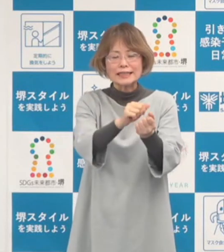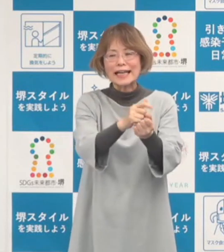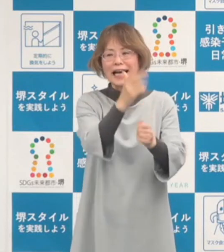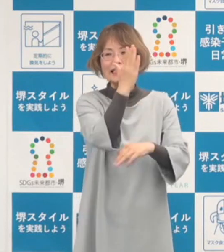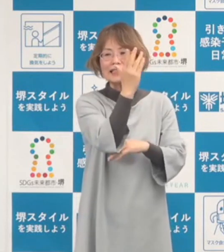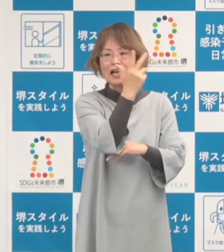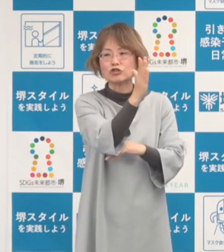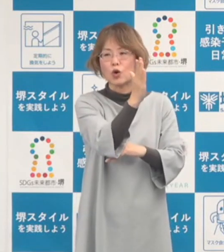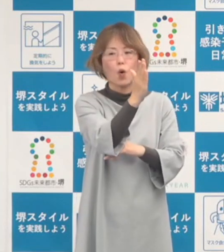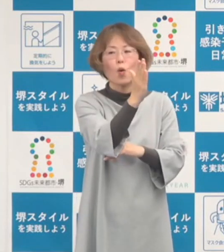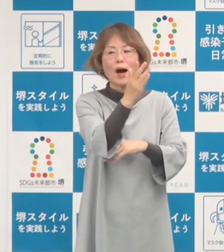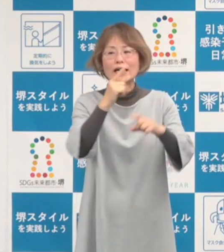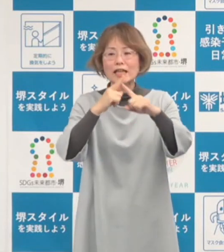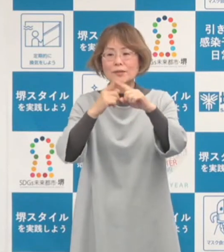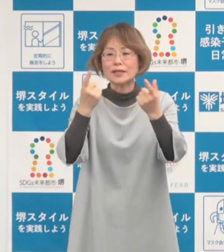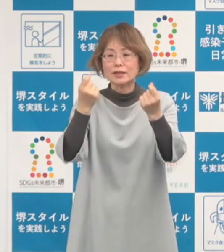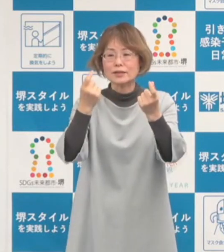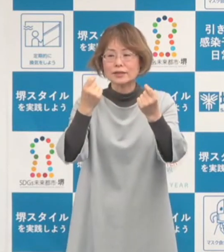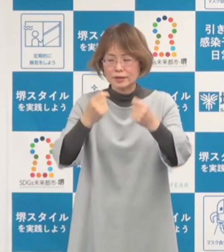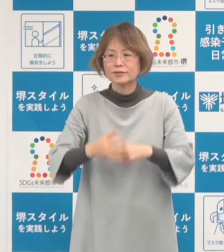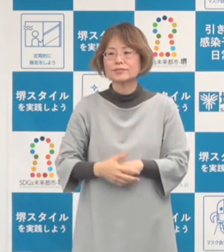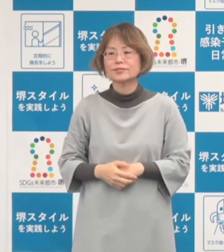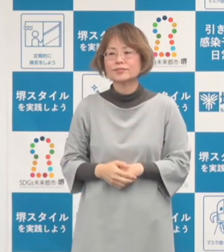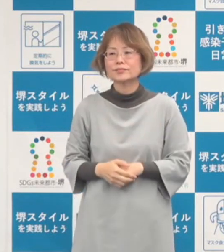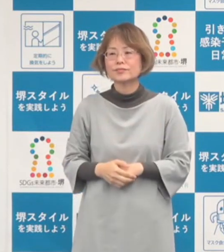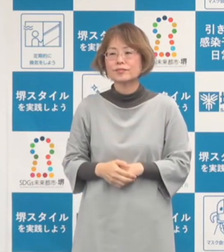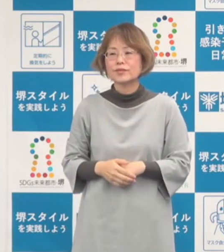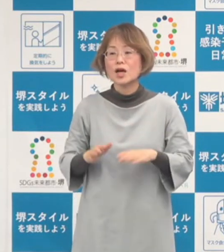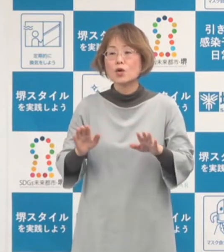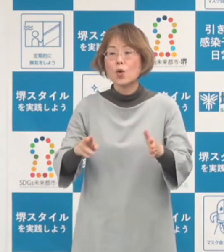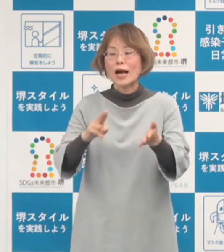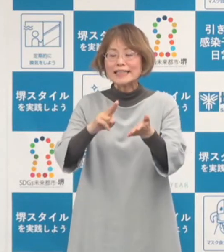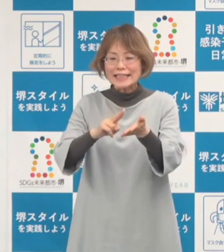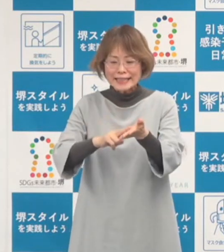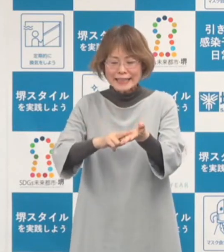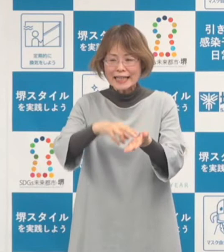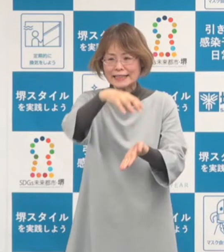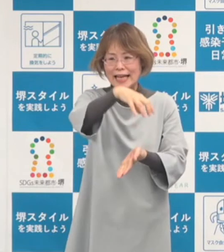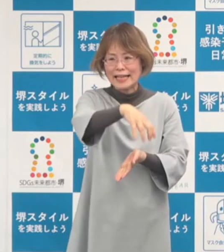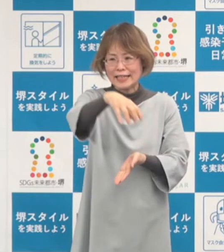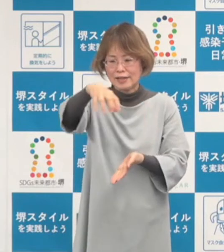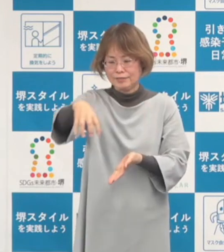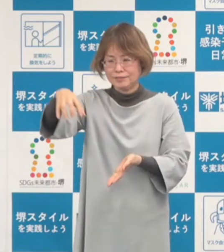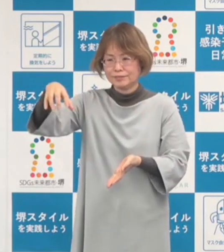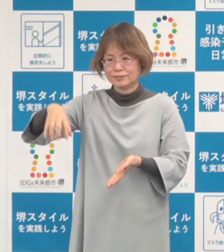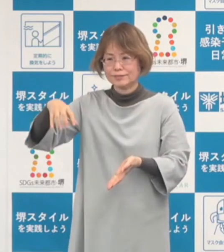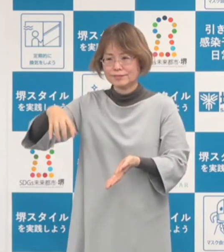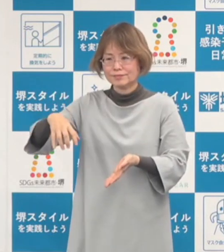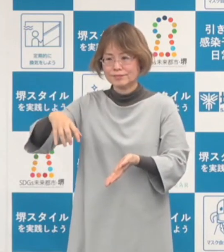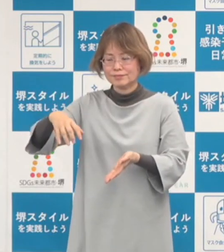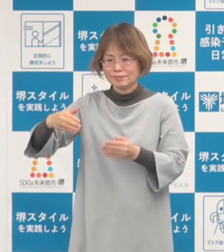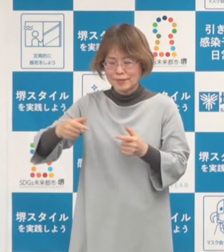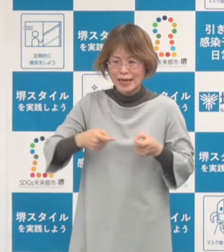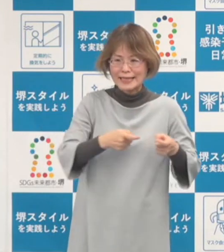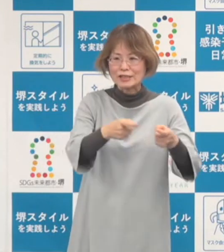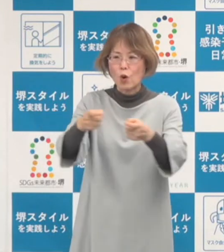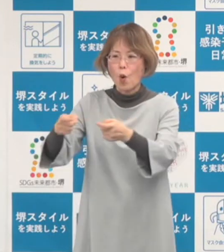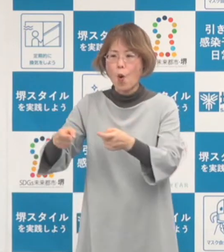行きたいんだけどとかっていうのはダメなんですか。 それはないですね。はい、あくまでその今回の設定したエリアの中で移動するというところに今回重きを置い